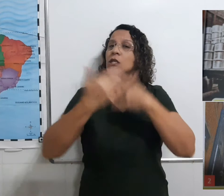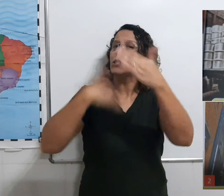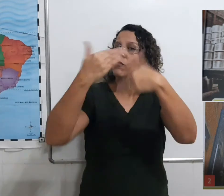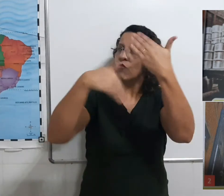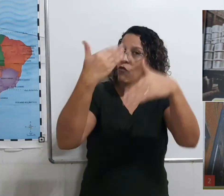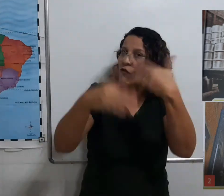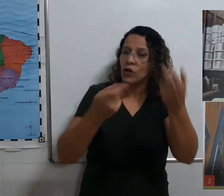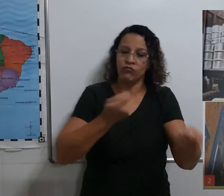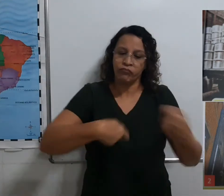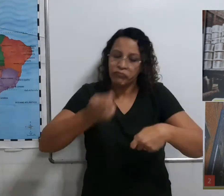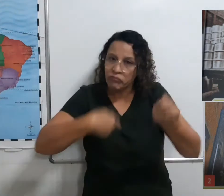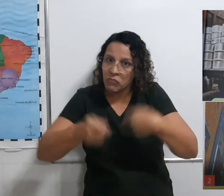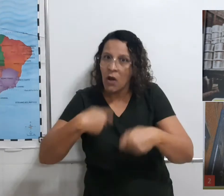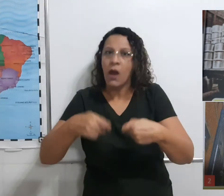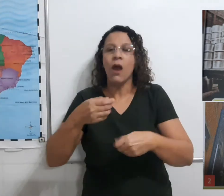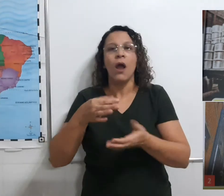negócios do café.